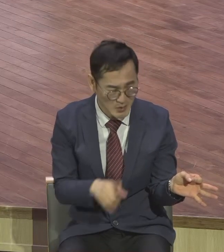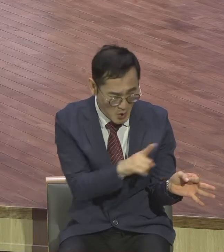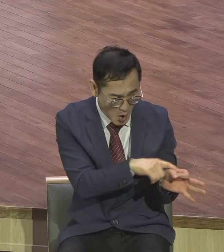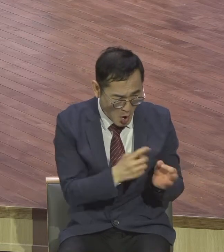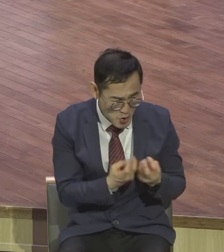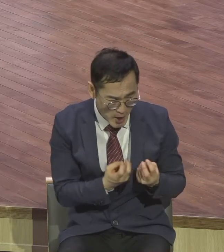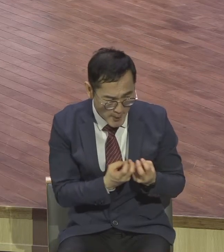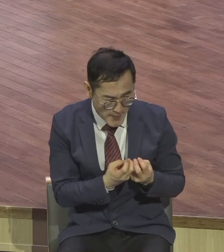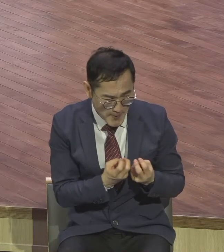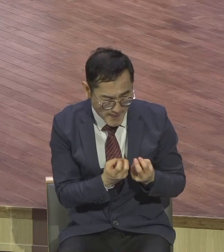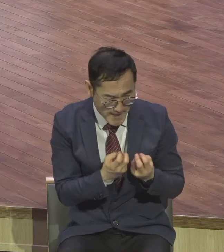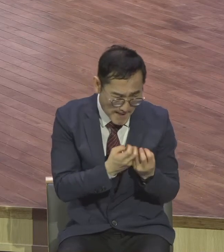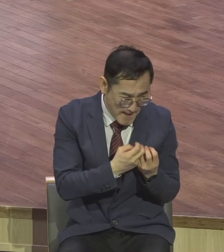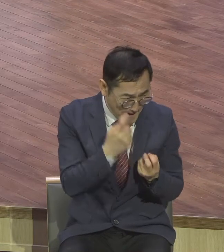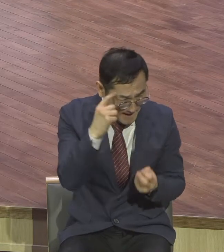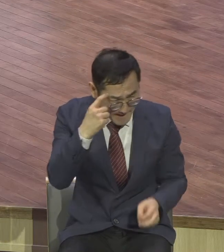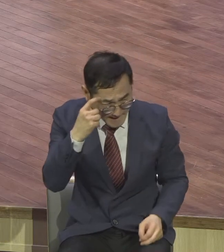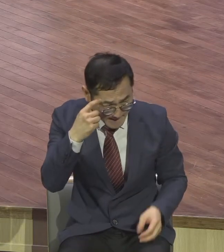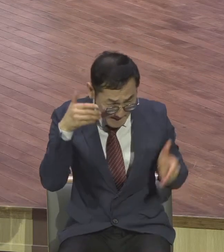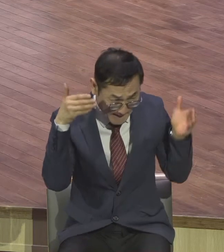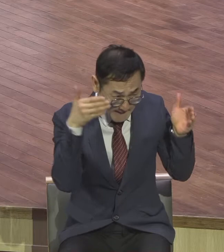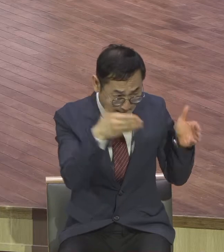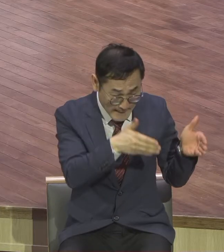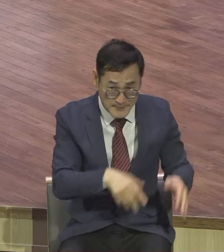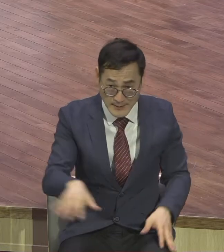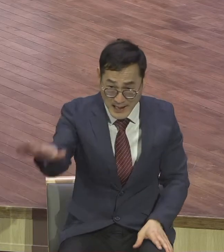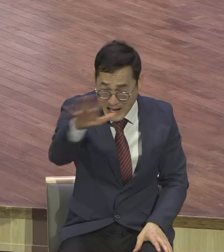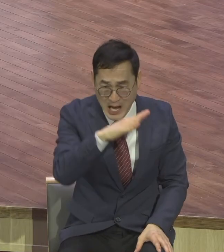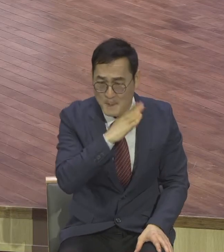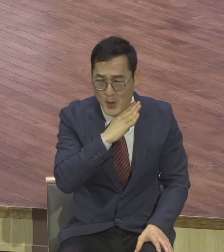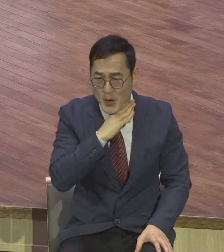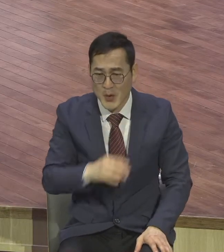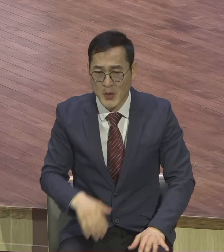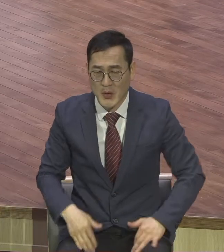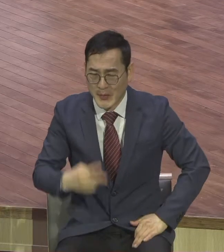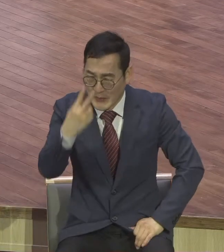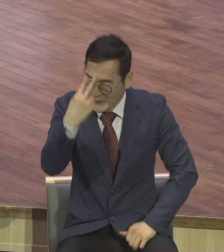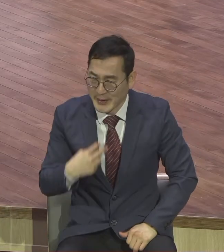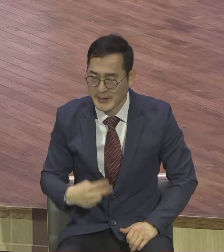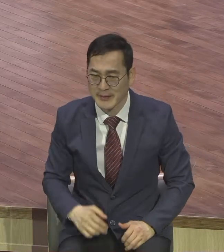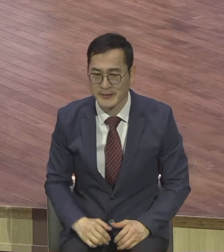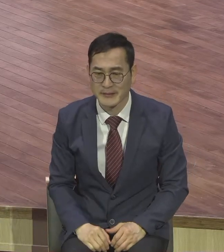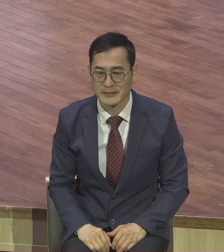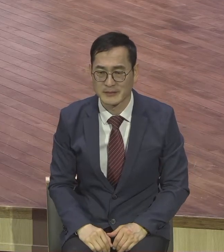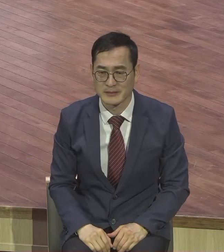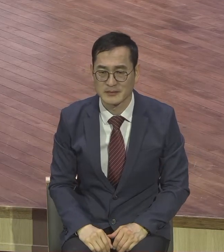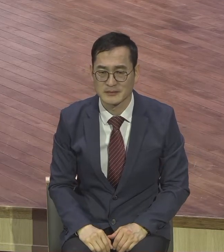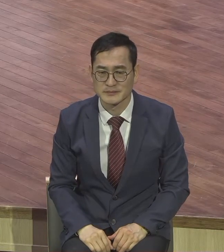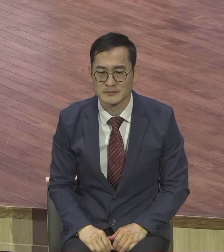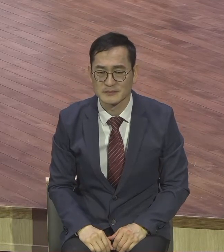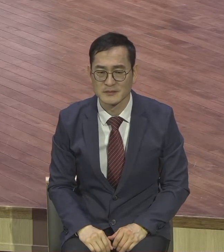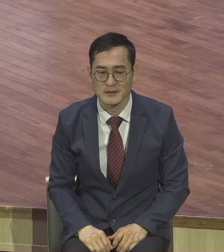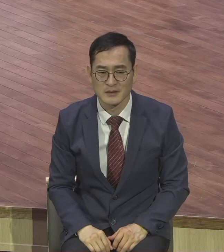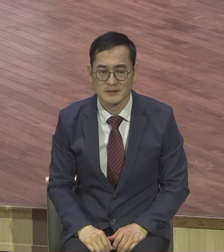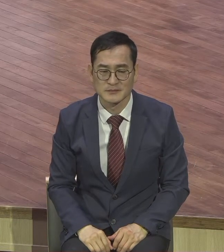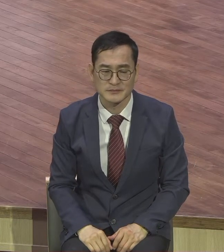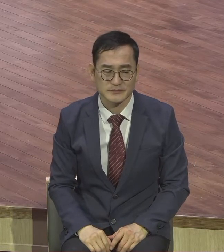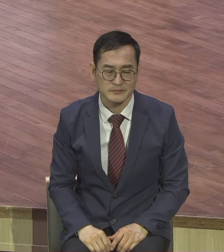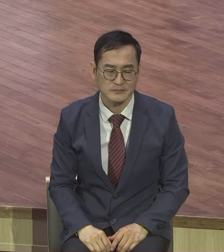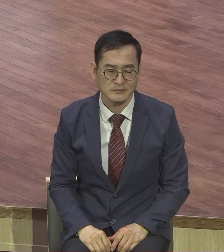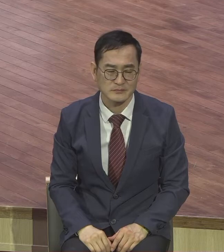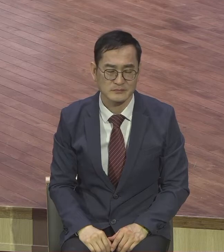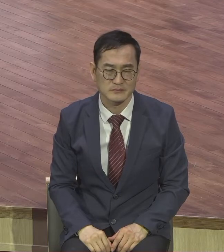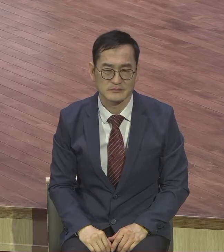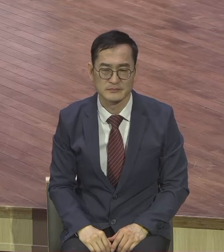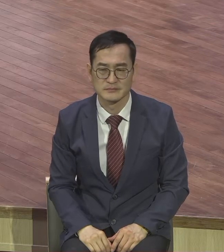환장이 있으면 그러니까 하나도 안 보여요 바쁘기도 하고 정신이 없어가지고 네 문제 내 문제 영적을 하나도 안 보고 좀 육신적으로 다 보여요